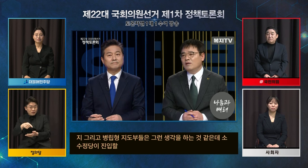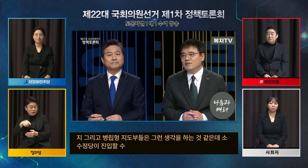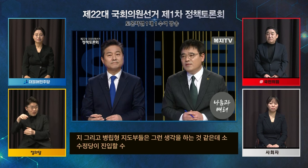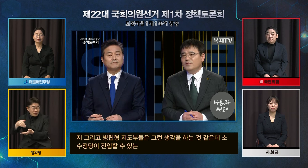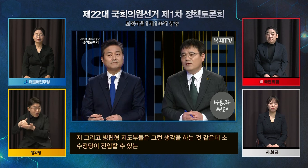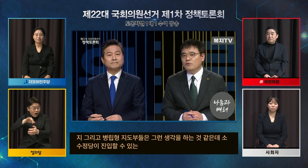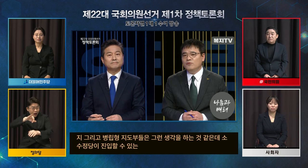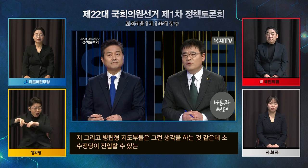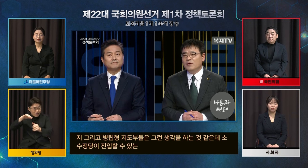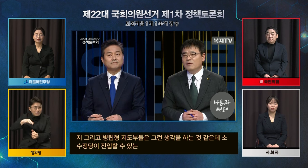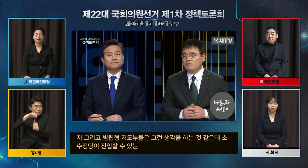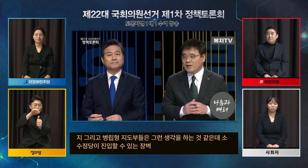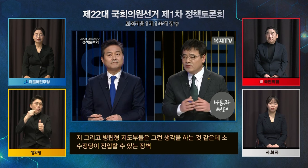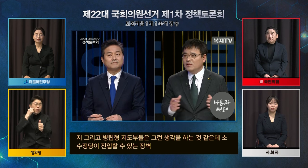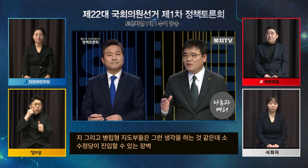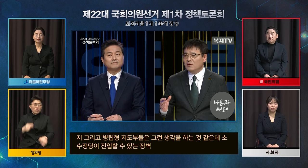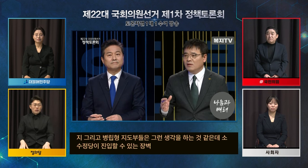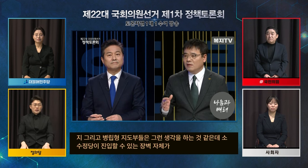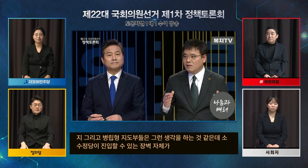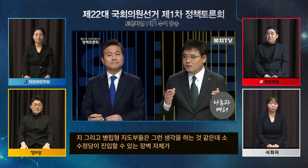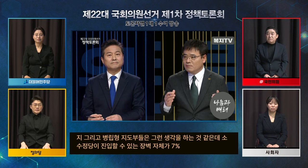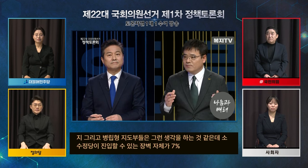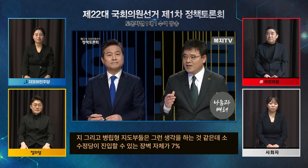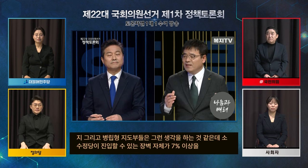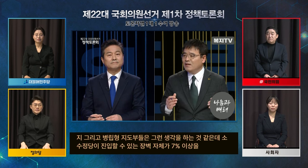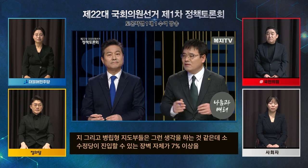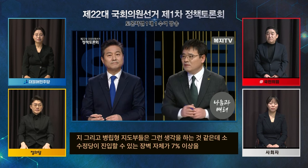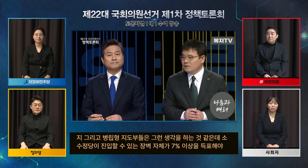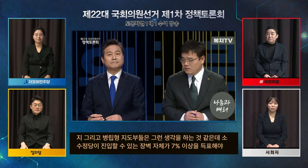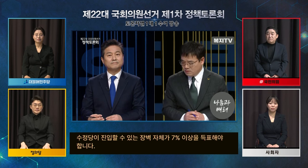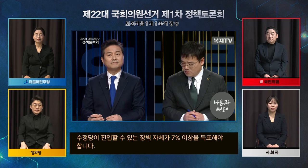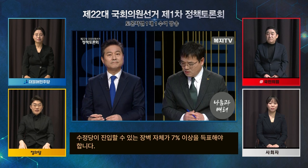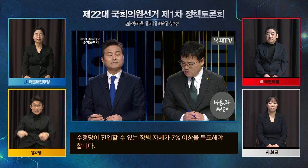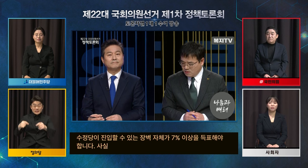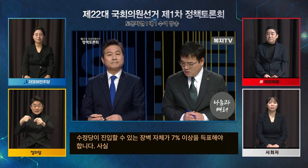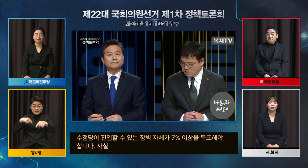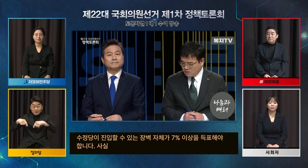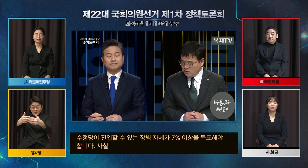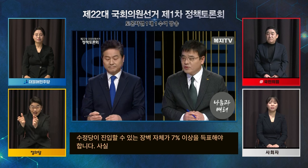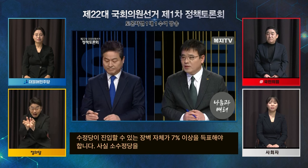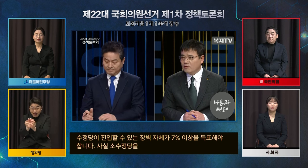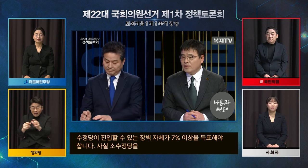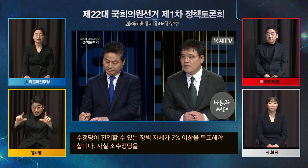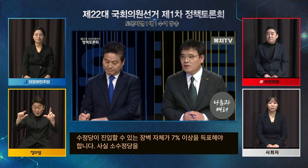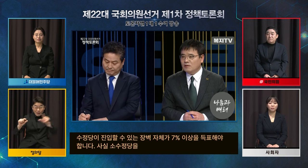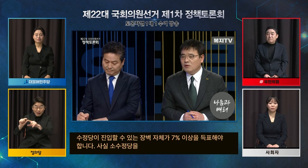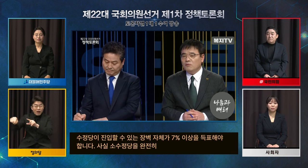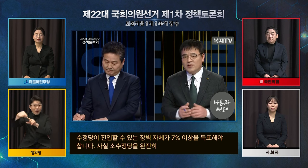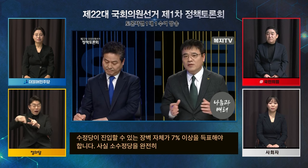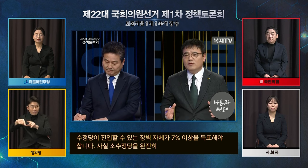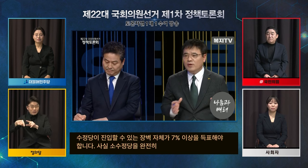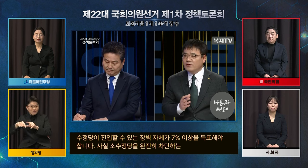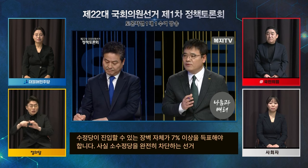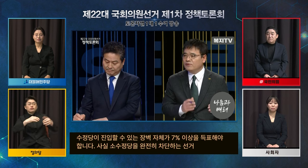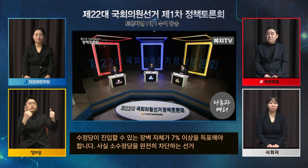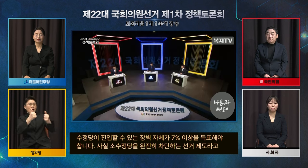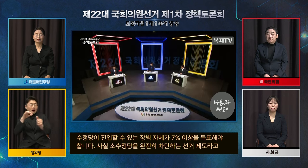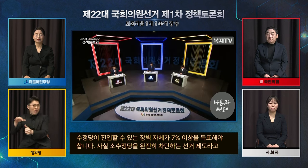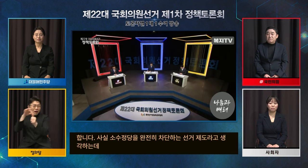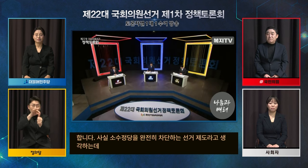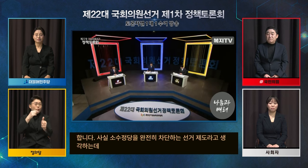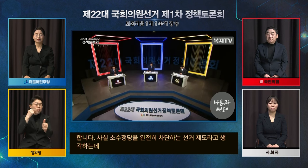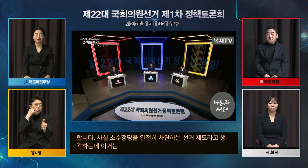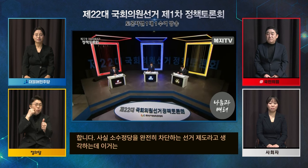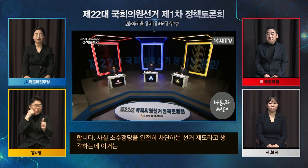합니다. 사실상 소수정당을 완전히 차단하는 그런 선거제대로 생각하는데 이건 완전한 퇴행이거든요.